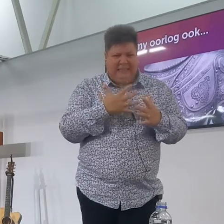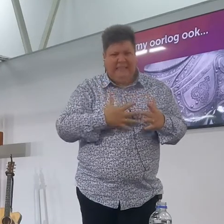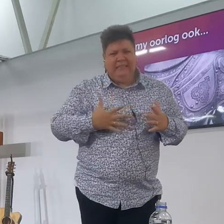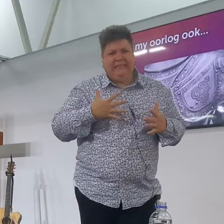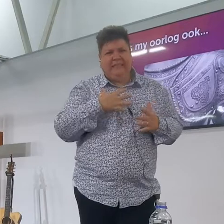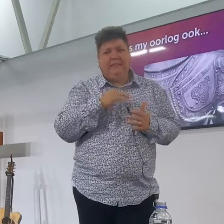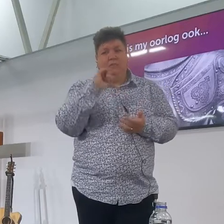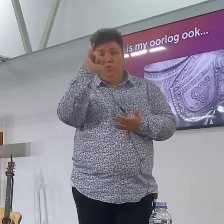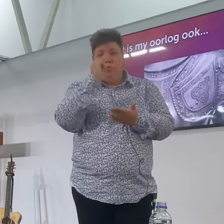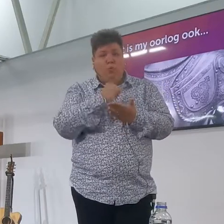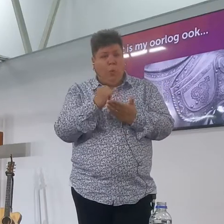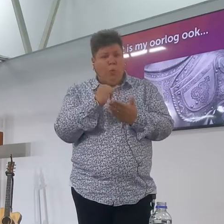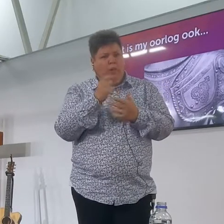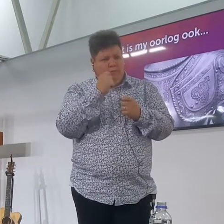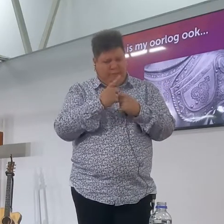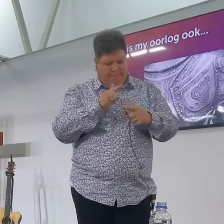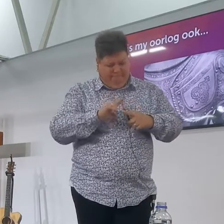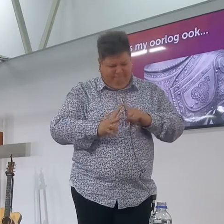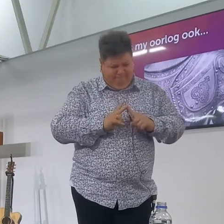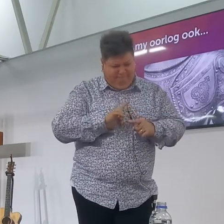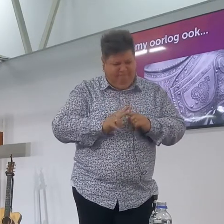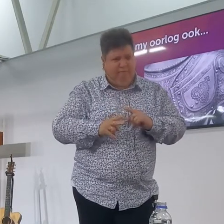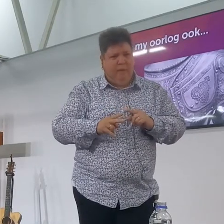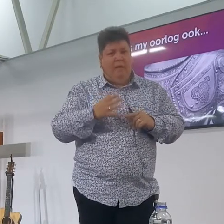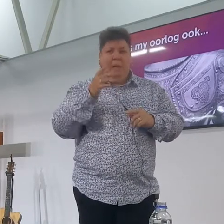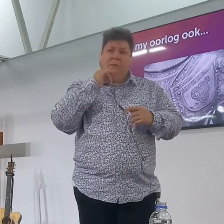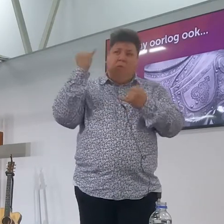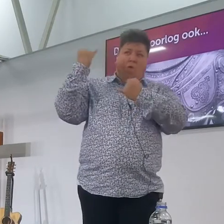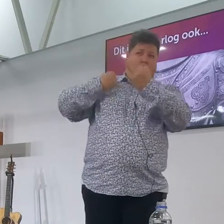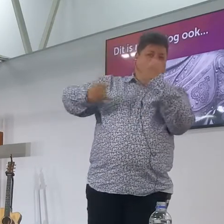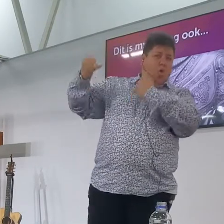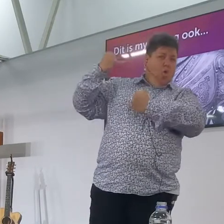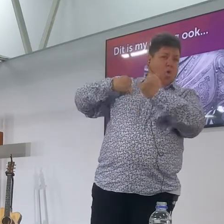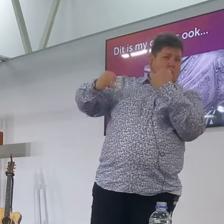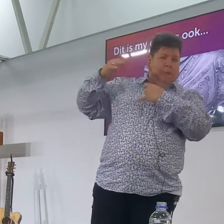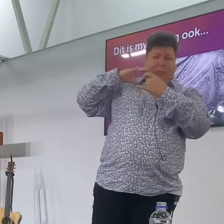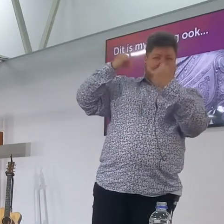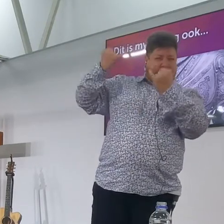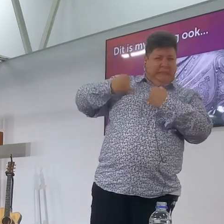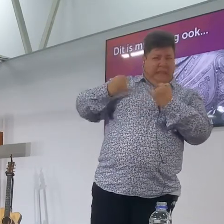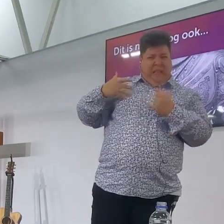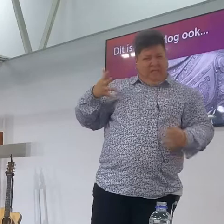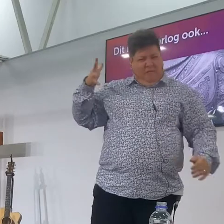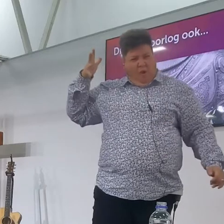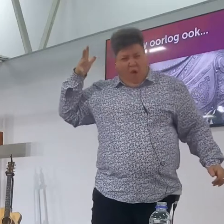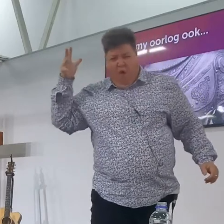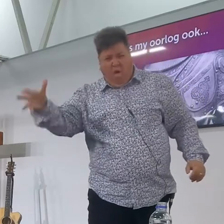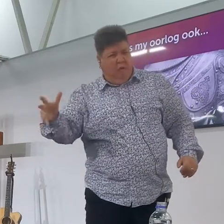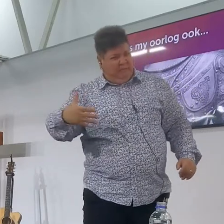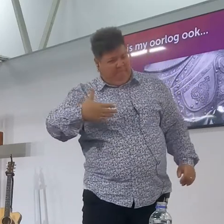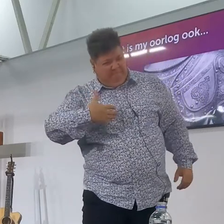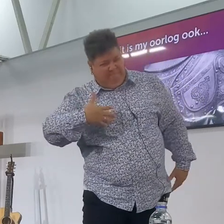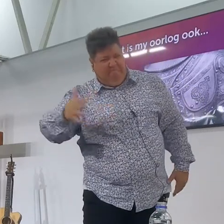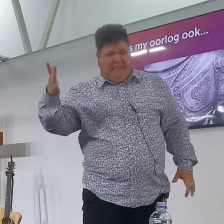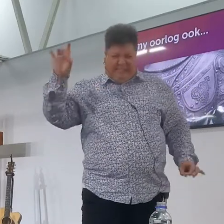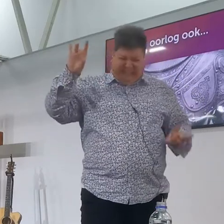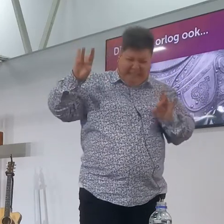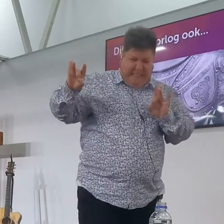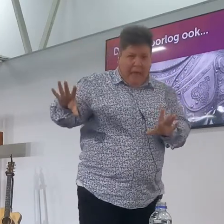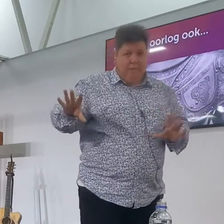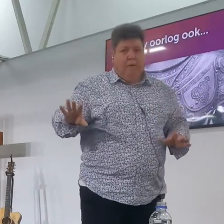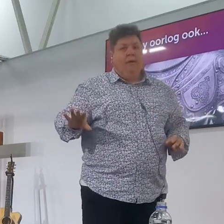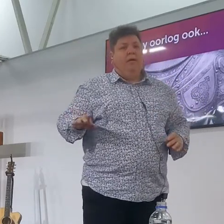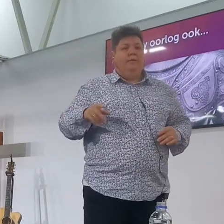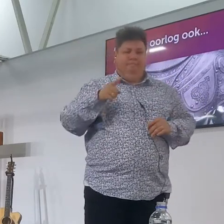is dit jou stryd. Elke keer wanneer mense jou beledig, of jou inkrimineer, of wat hulle ook al in jou doen, dan is